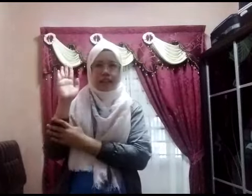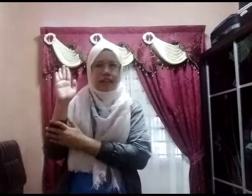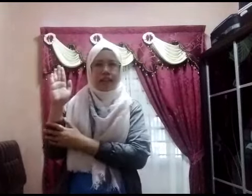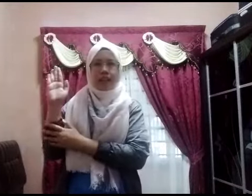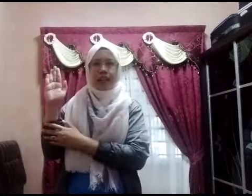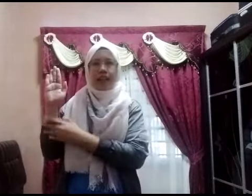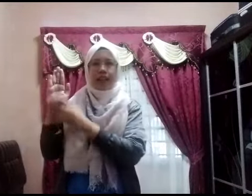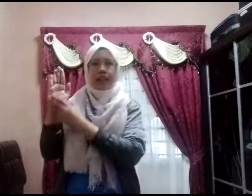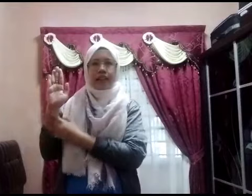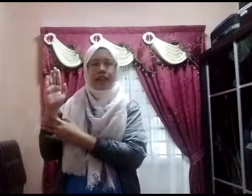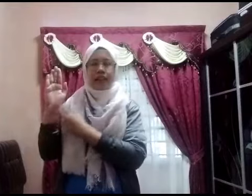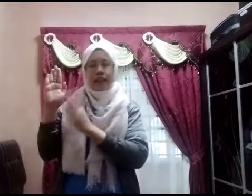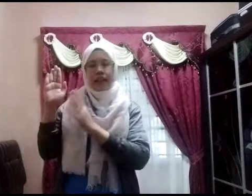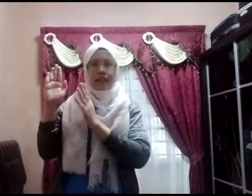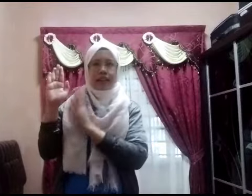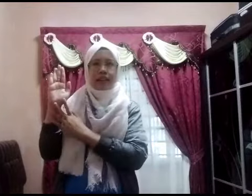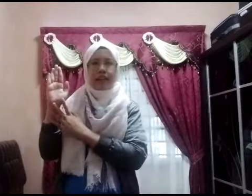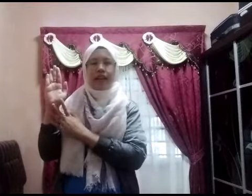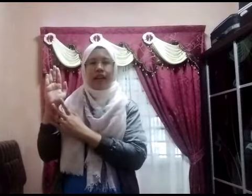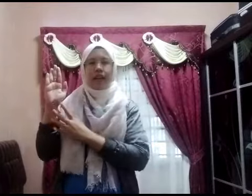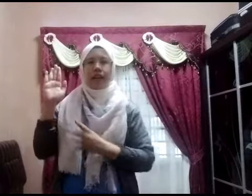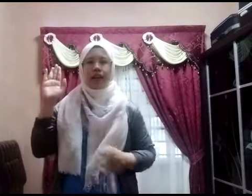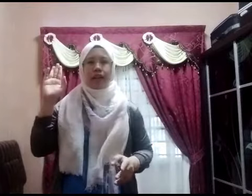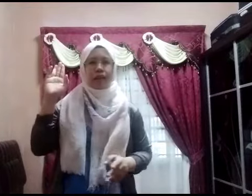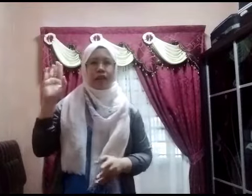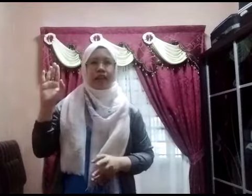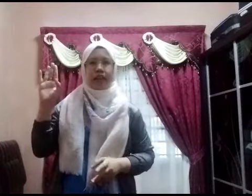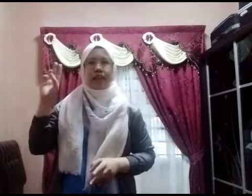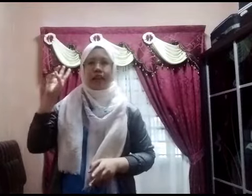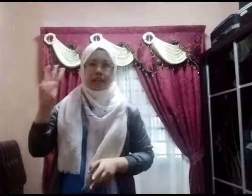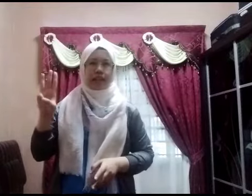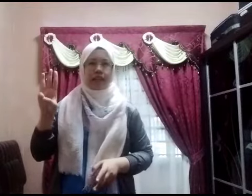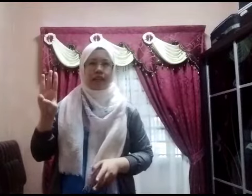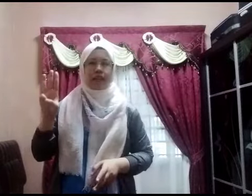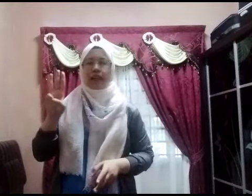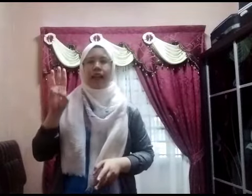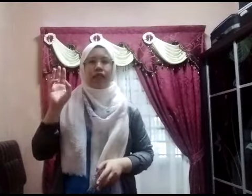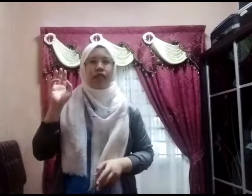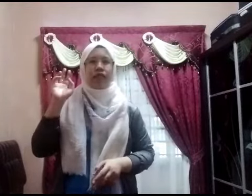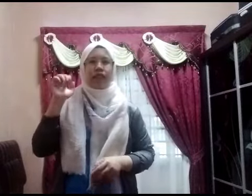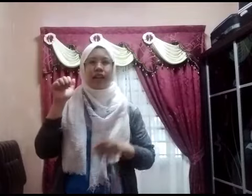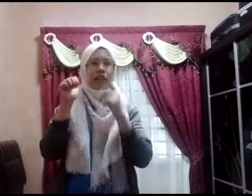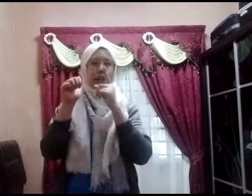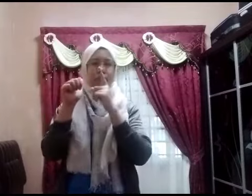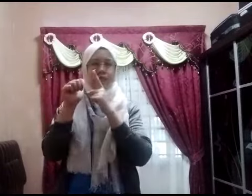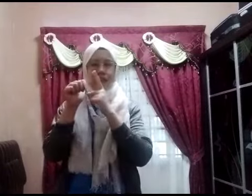kita, jari kiri kita ni, dan menggunakan 3 jari. Okey, iaitu jari ibu